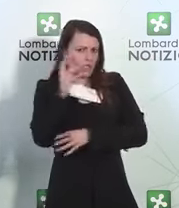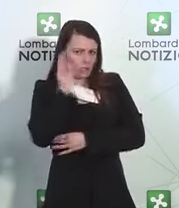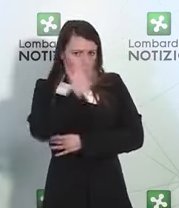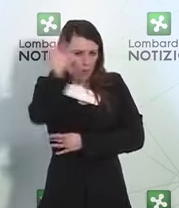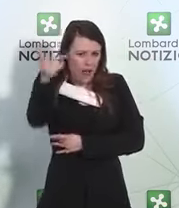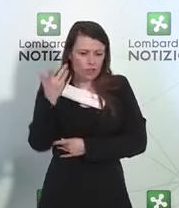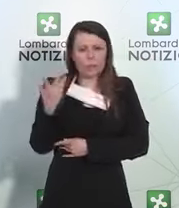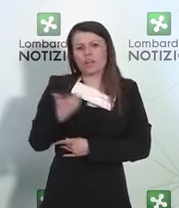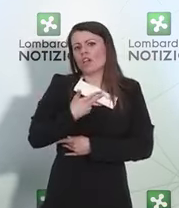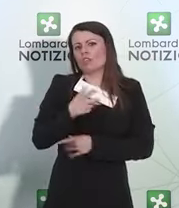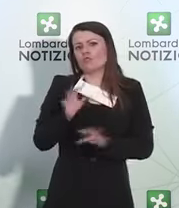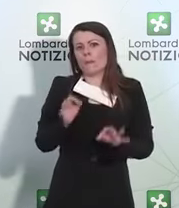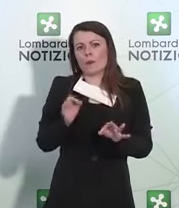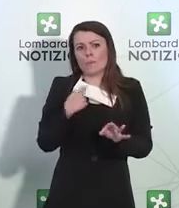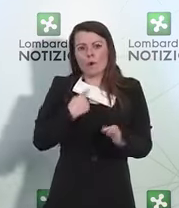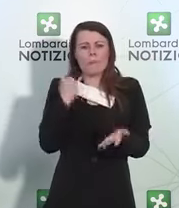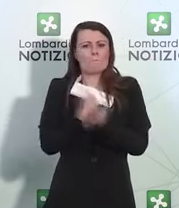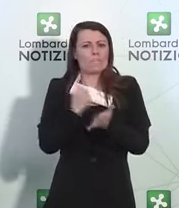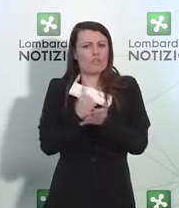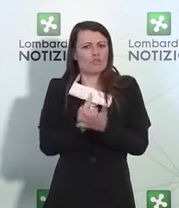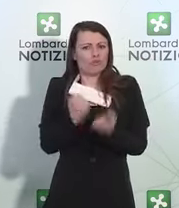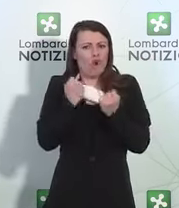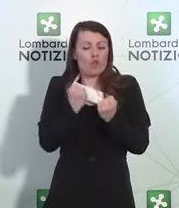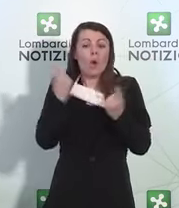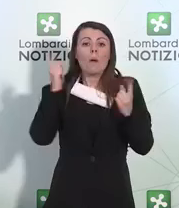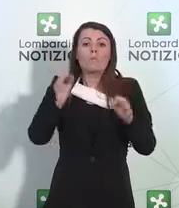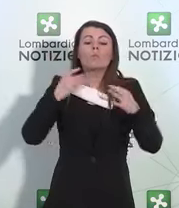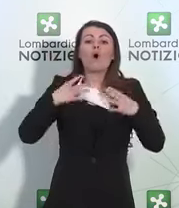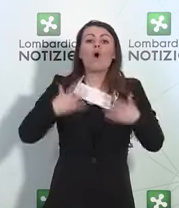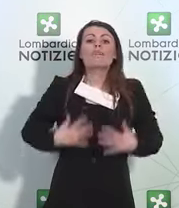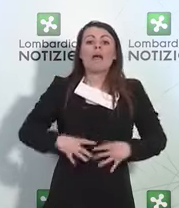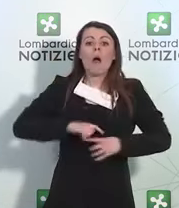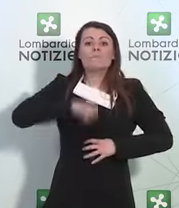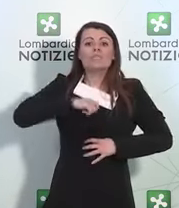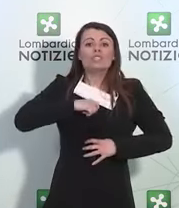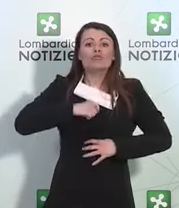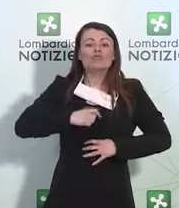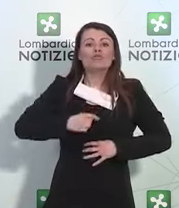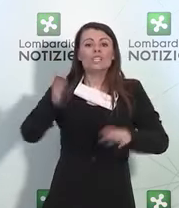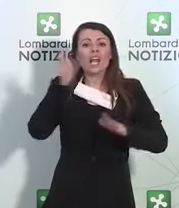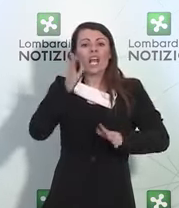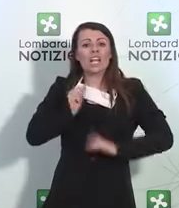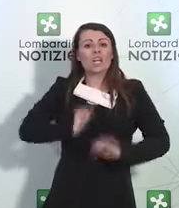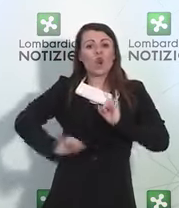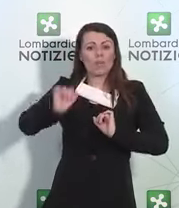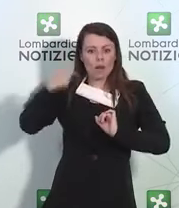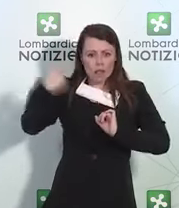tanta fame sono i camici idrorepellenti perché quelli sono fondamentali